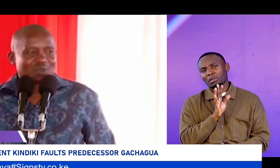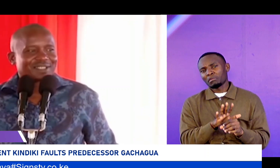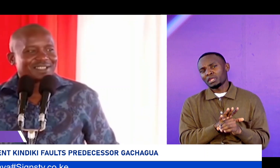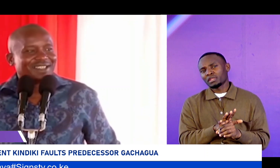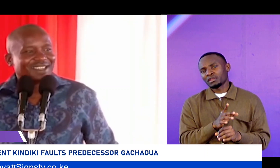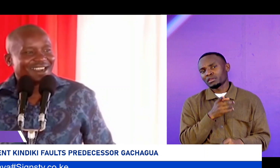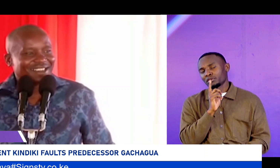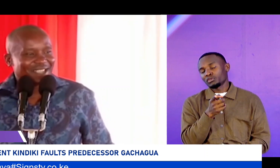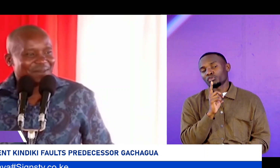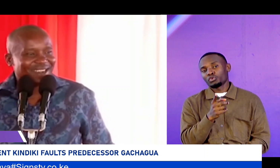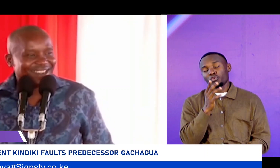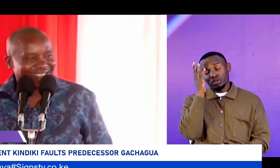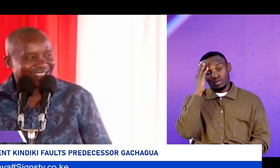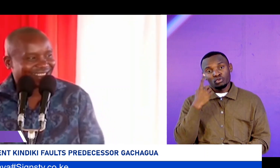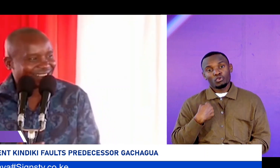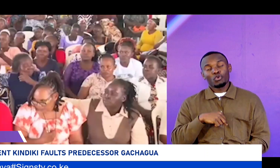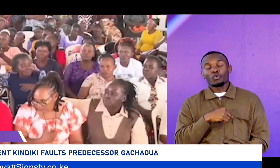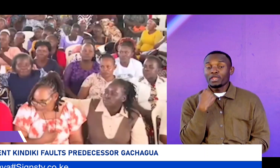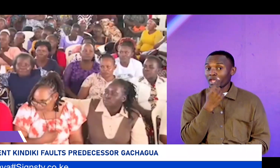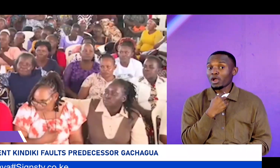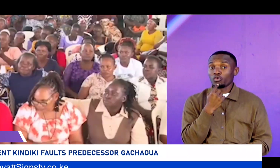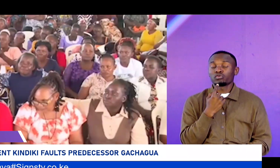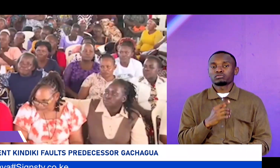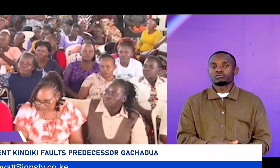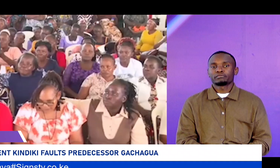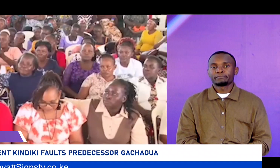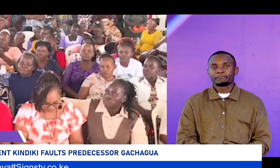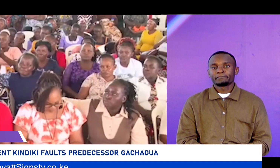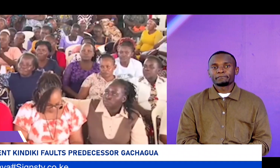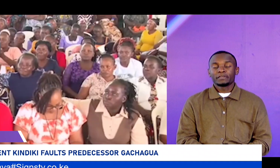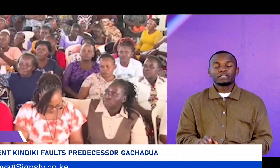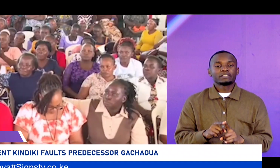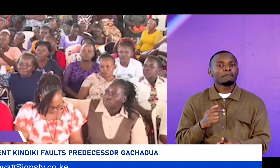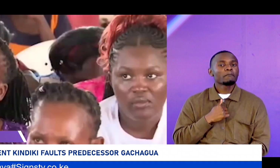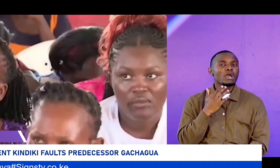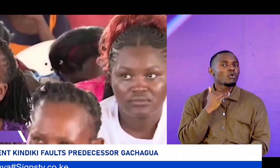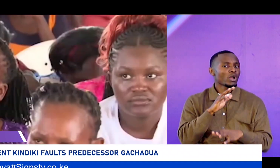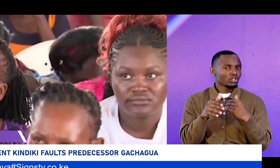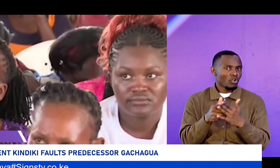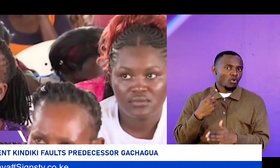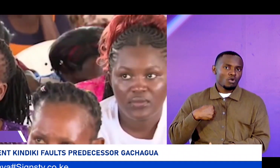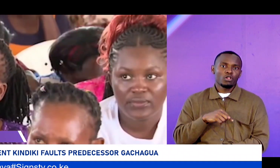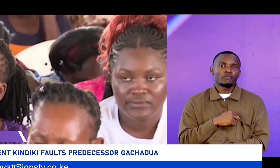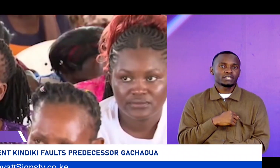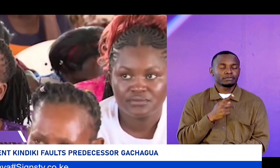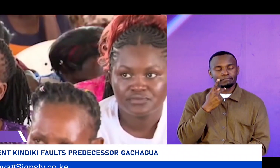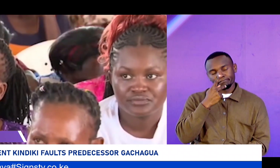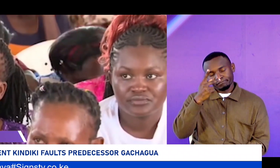utajua sisi ni kina nani jameni. Mimi nataka sisi wote kama wazazi tujihusishe kuambia